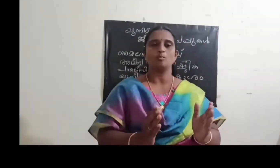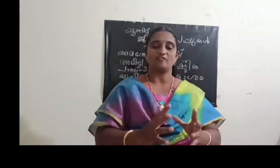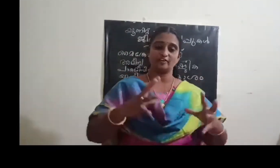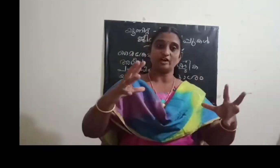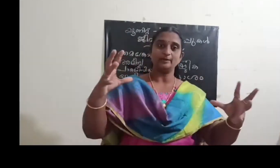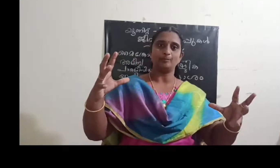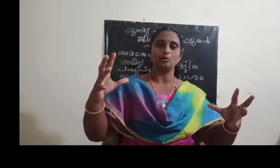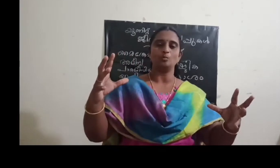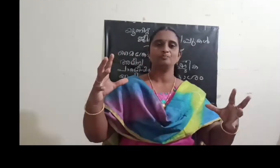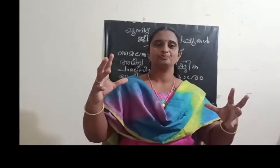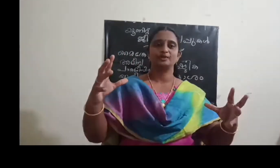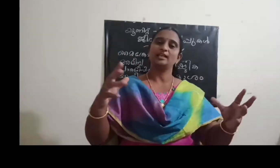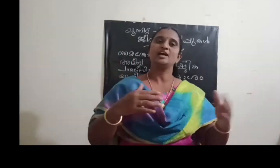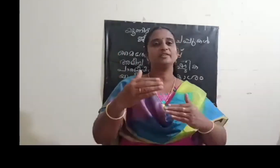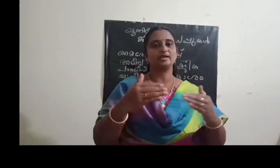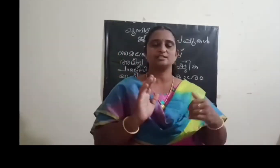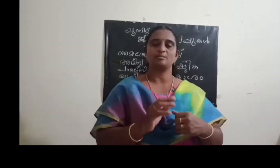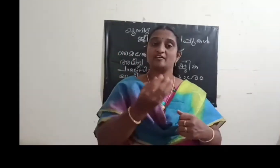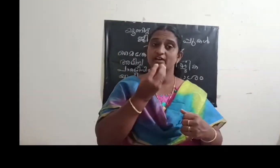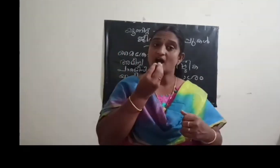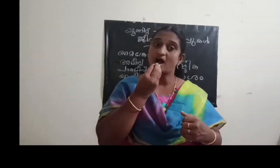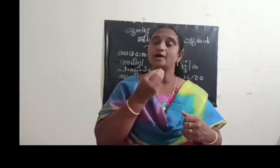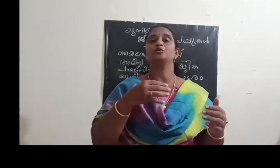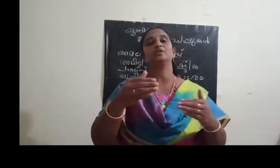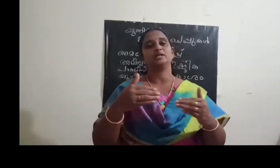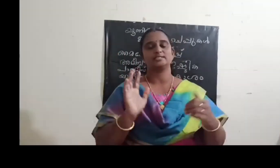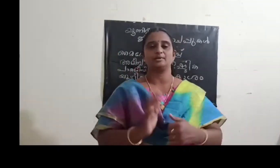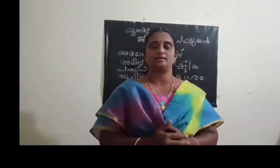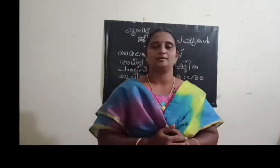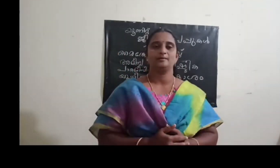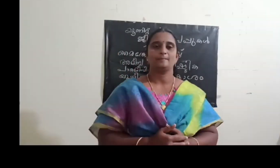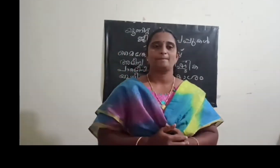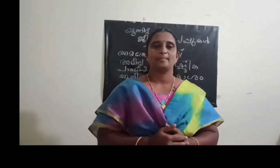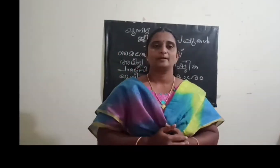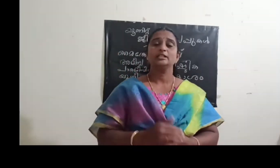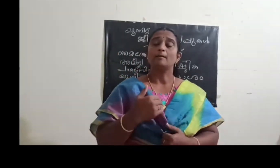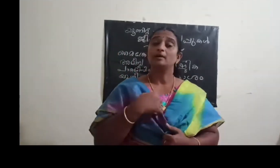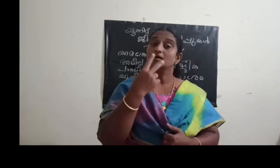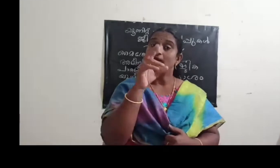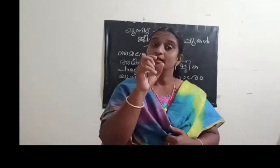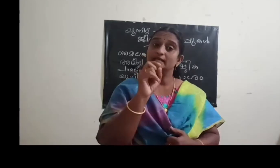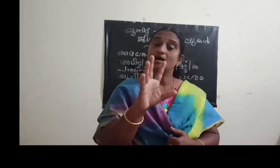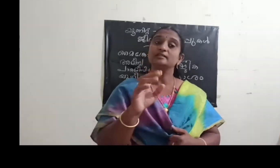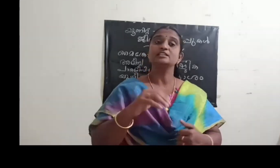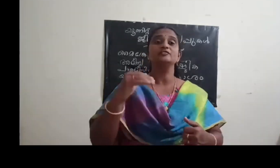അവയുടെ വലിപ്പവും എല്ലാം വ്യത്യാസമാണ്, അവയുടെ ആഹാരവും വ്യത്യാസമാണ്. ഇനി നമ്മൾ കണ്ടിട്ടില്ലാത്ത